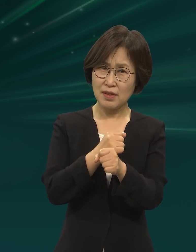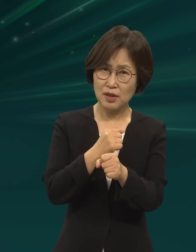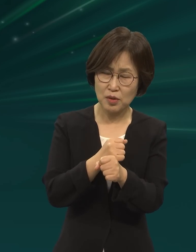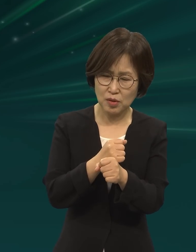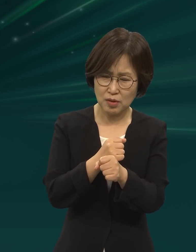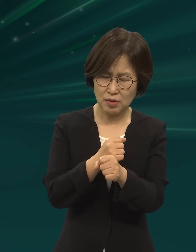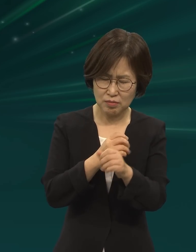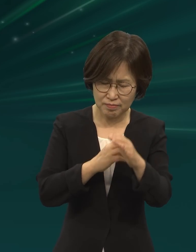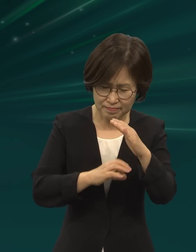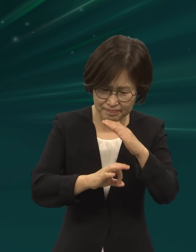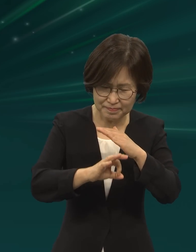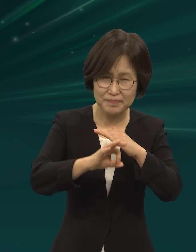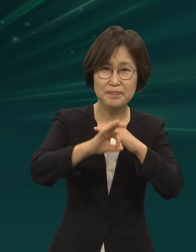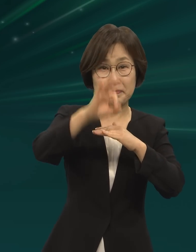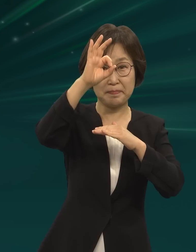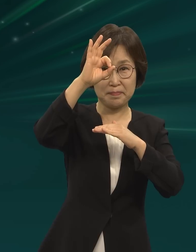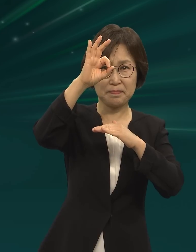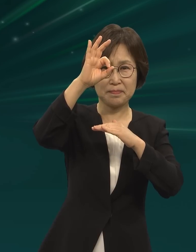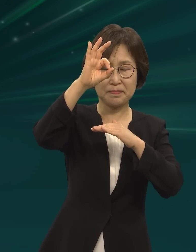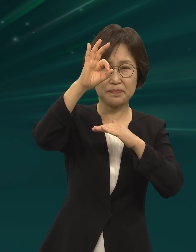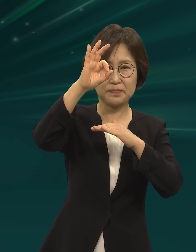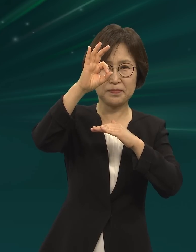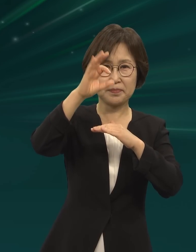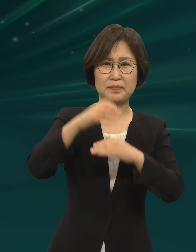아침이 되었습니다.